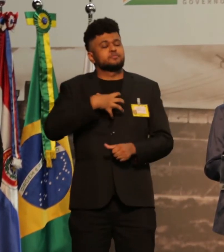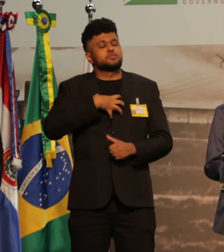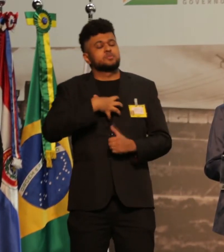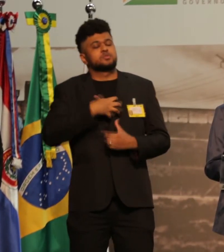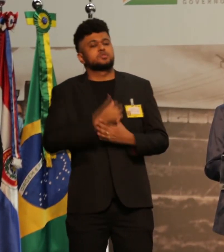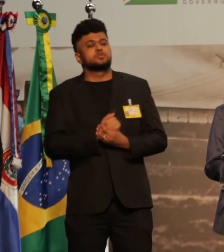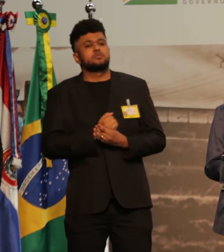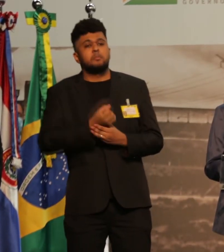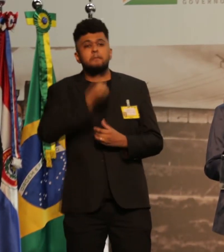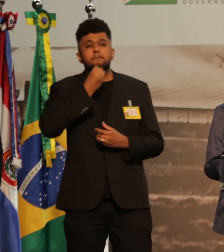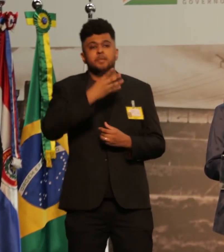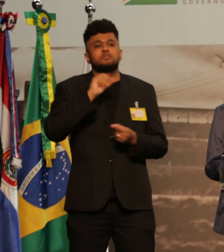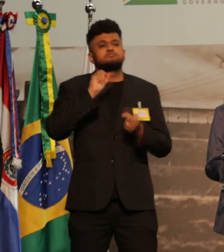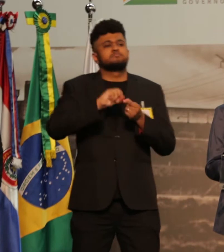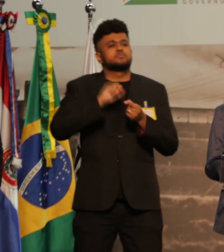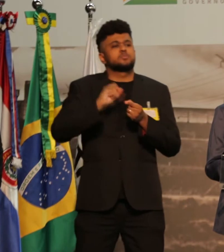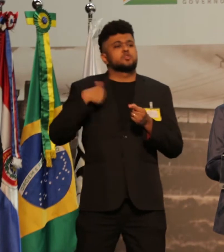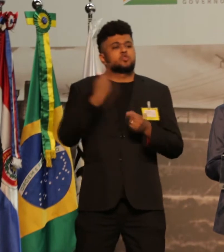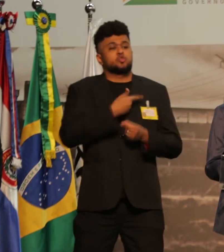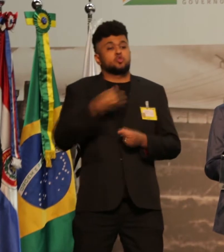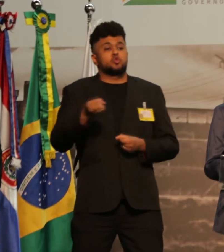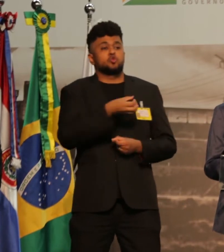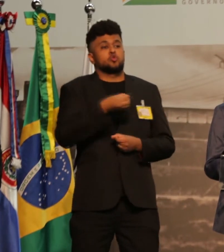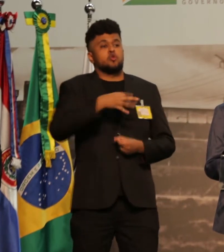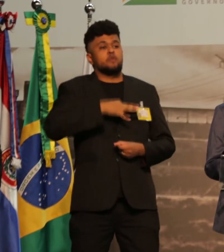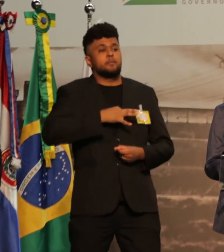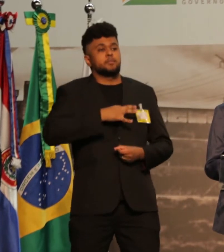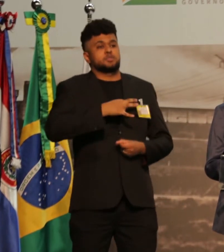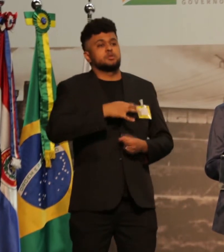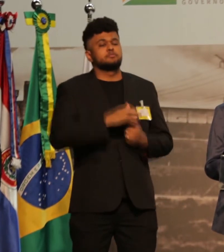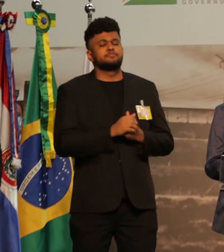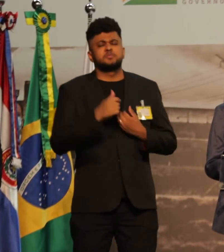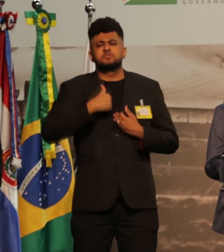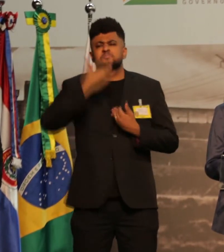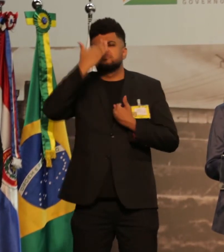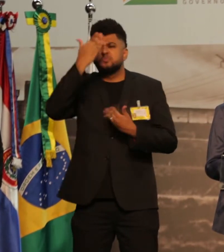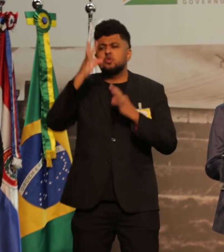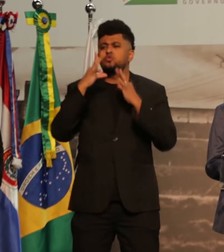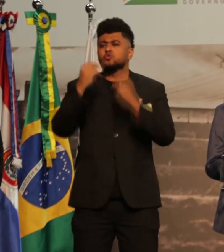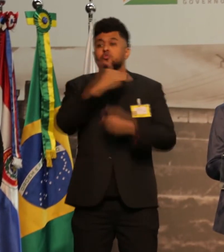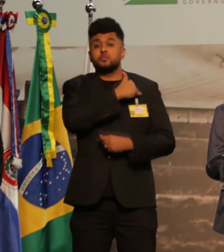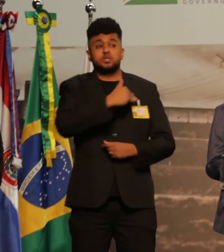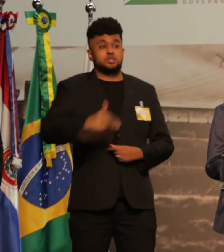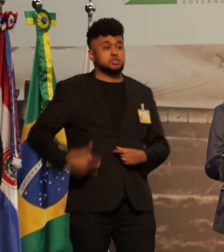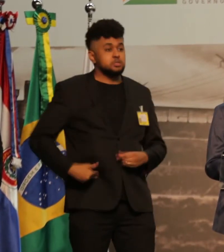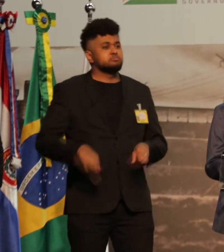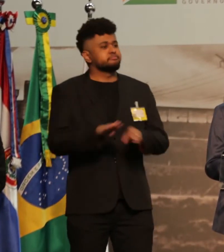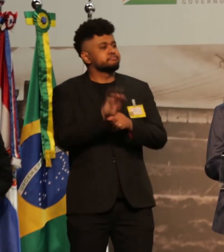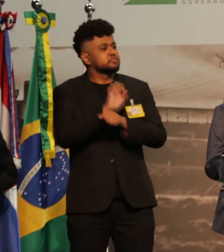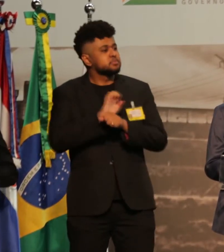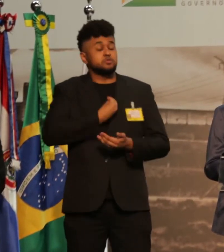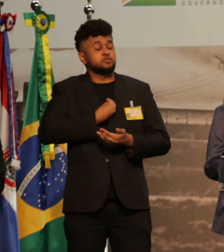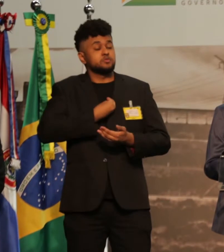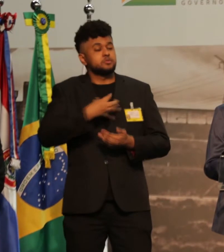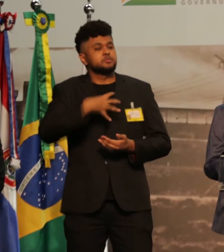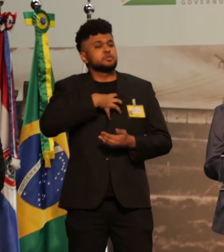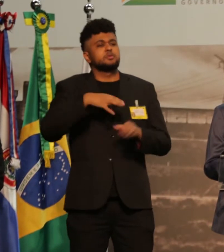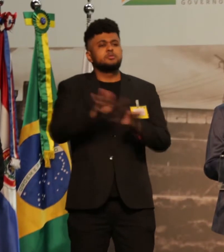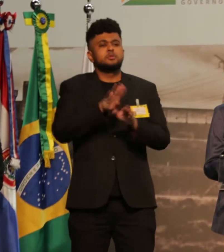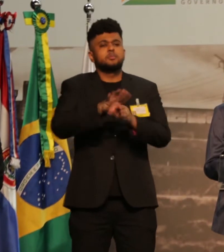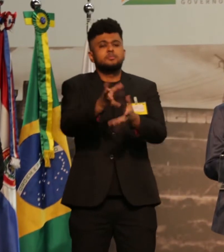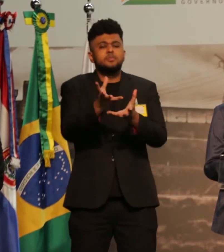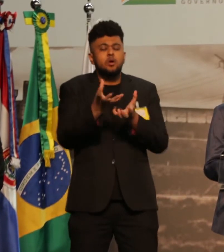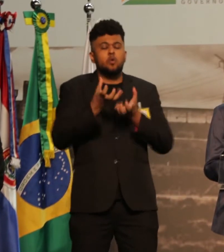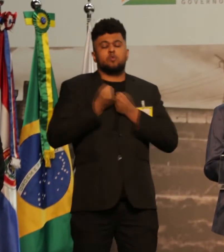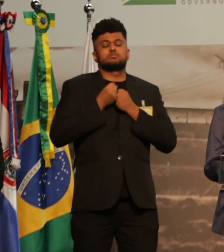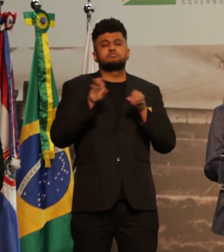de bem cumprir essa nova missão. Agradeço a todos os ministérios de Estado o convite e o apoio